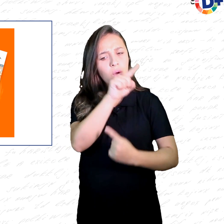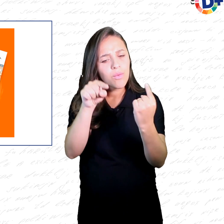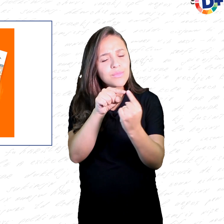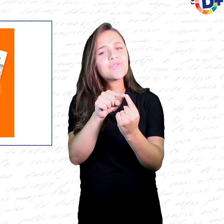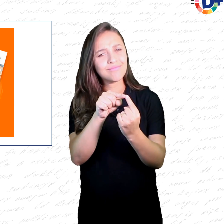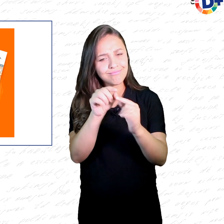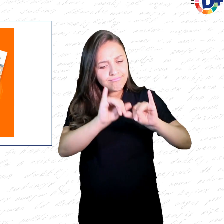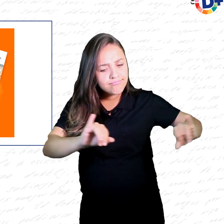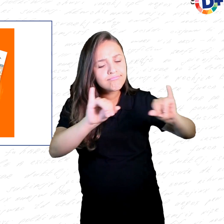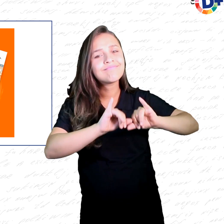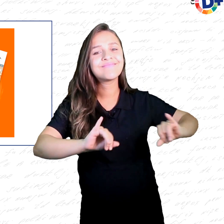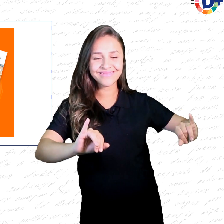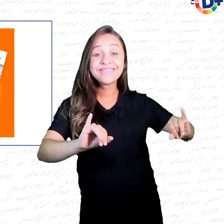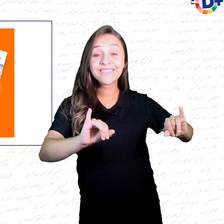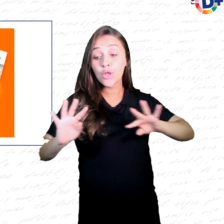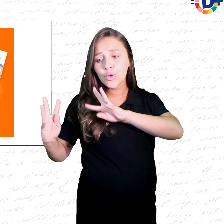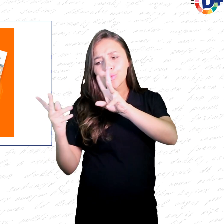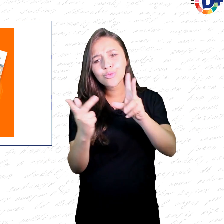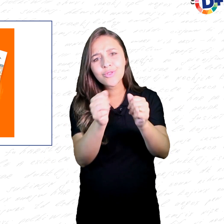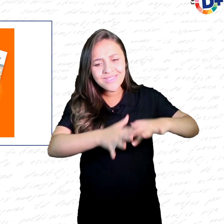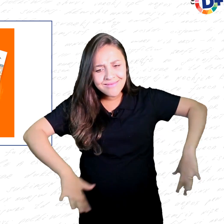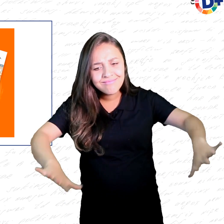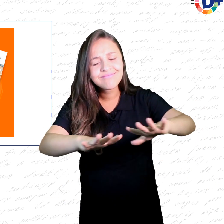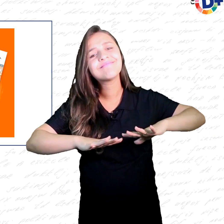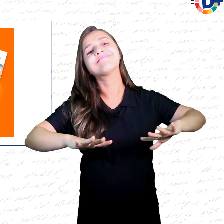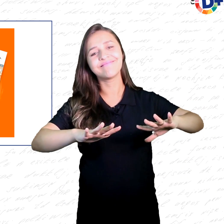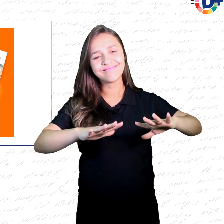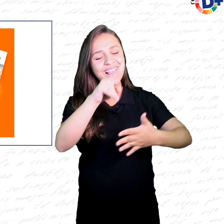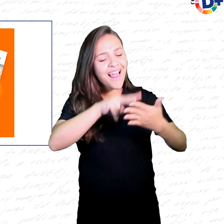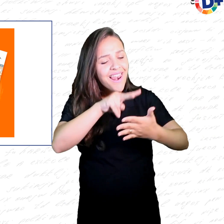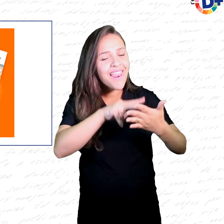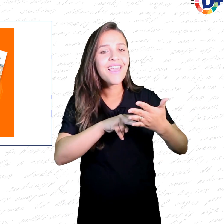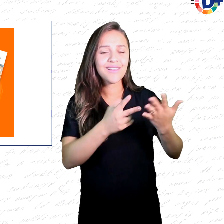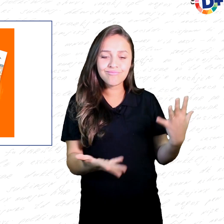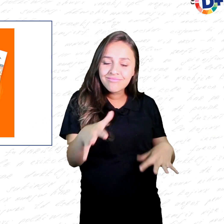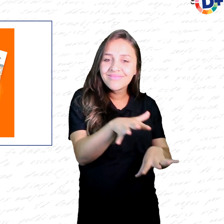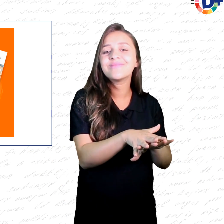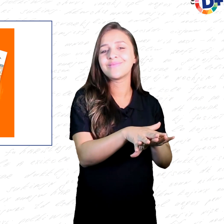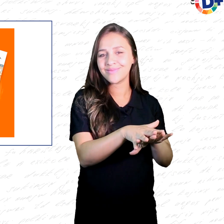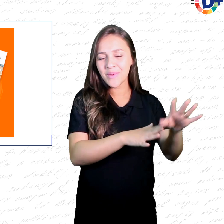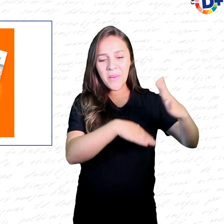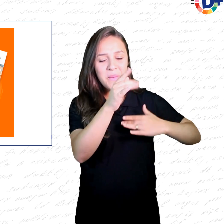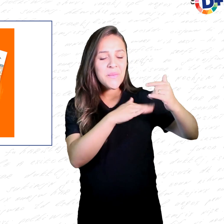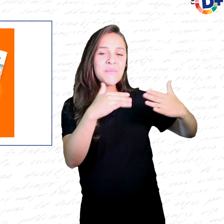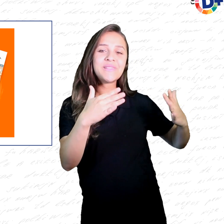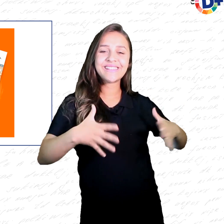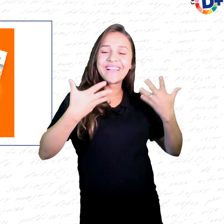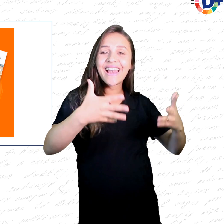é que todos possam ler juntos em uma leitura inclusiva praticado de maneira divertida e lúdica